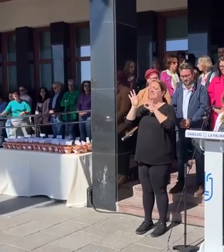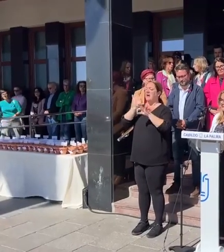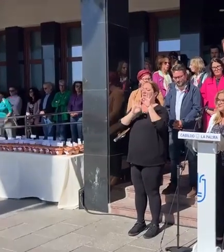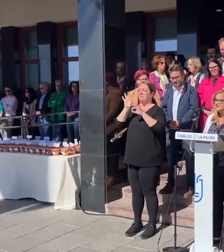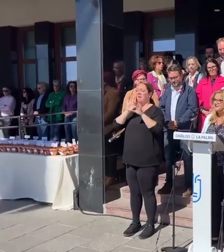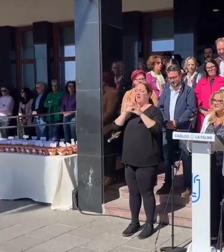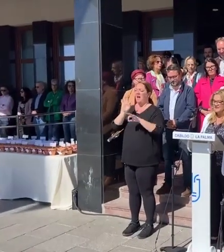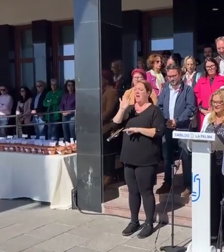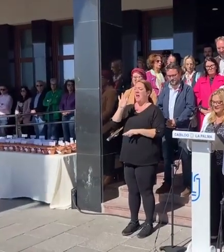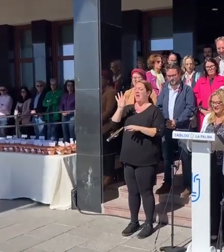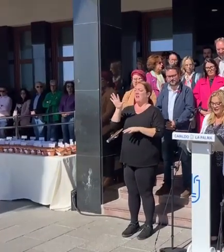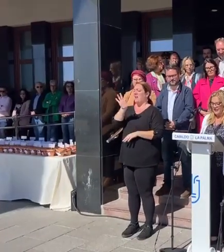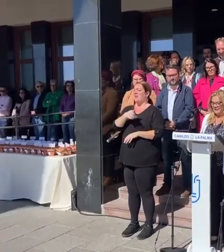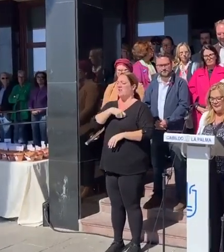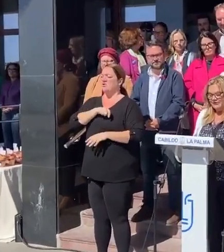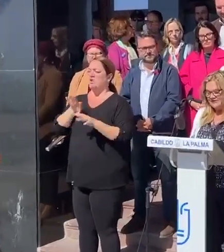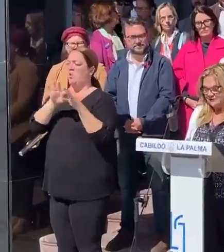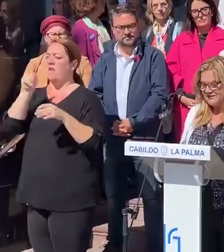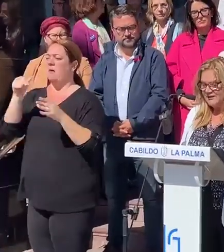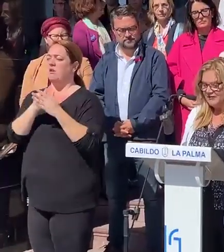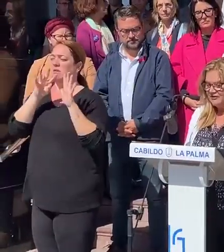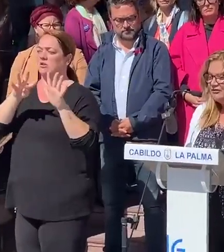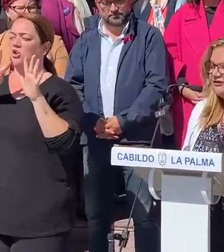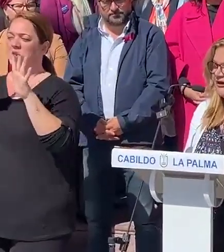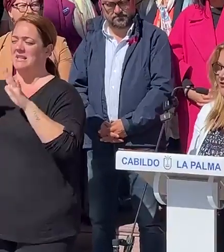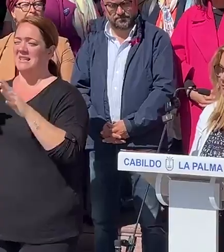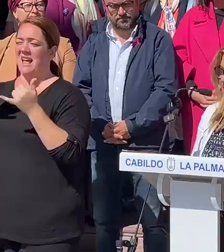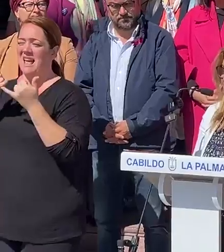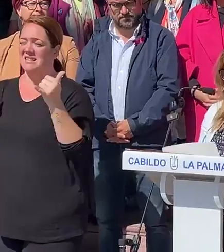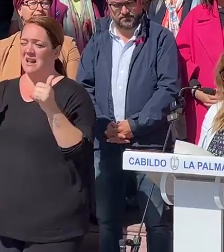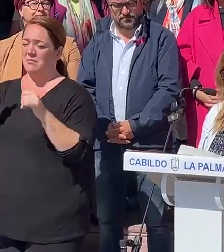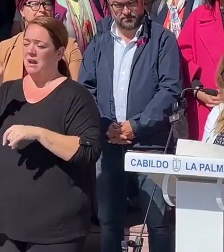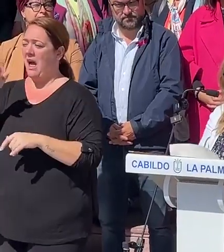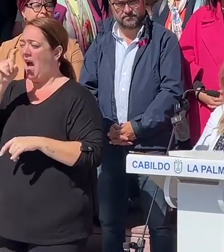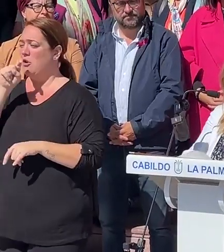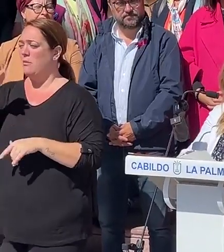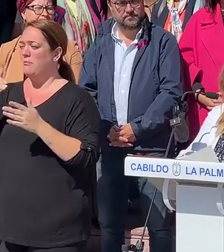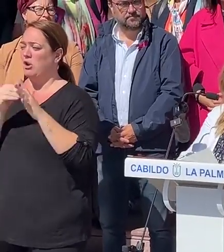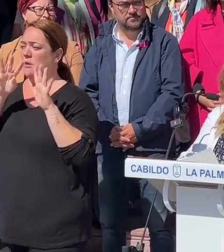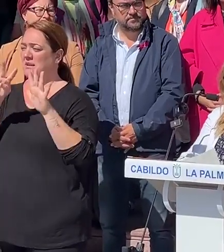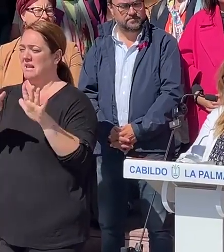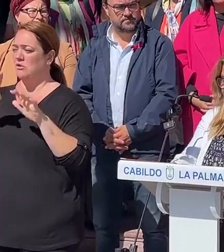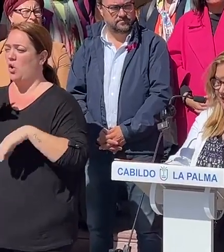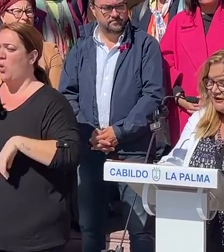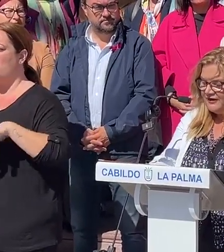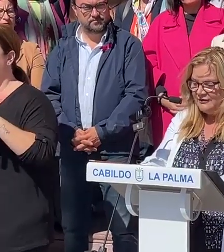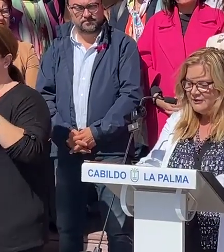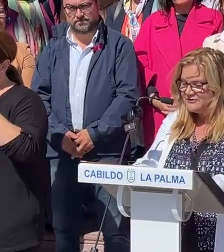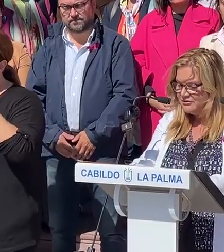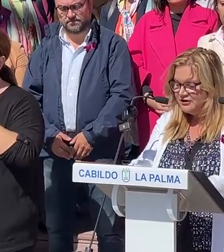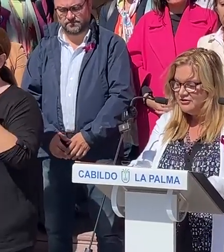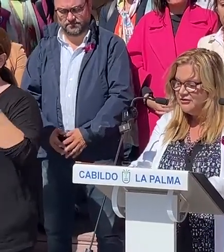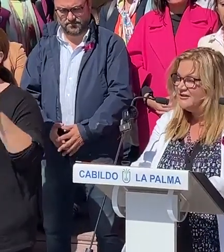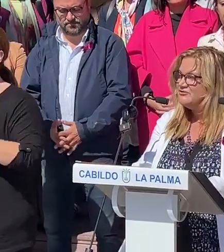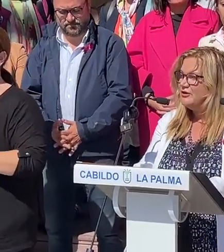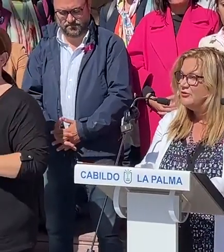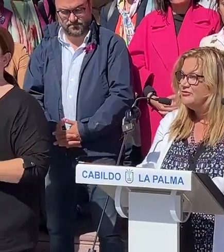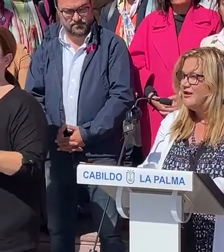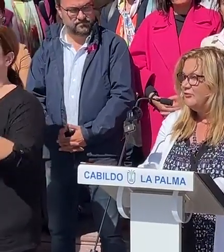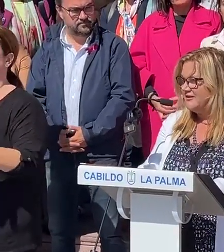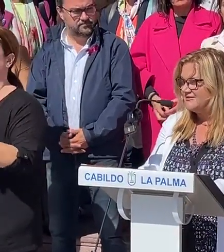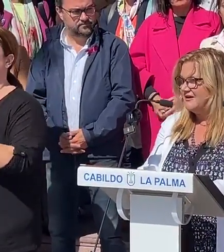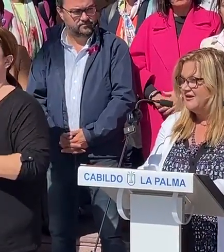Unidas en 1977, pero que se viene celebrando desde el año 1909, cuando las mujeres reclamaban sobre todo